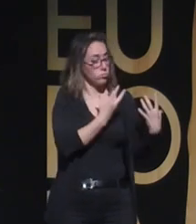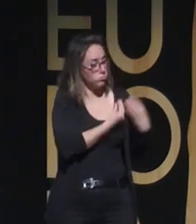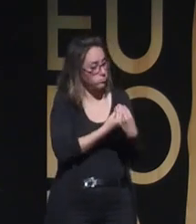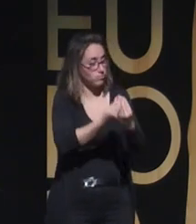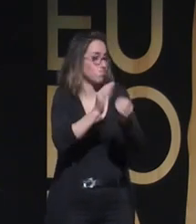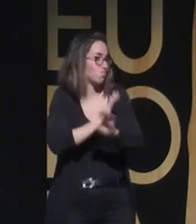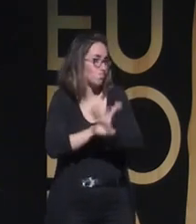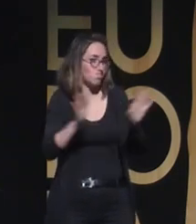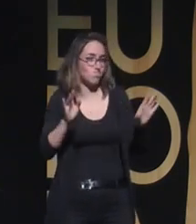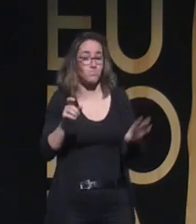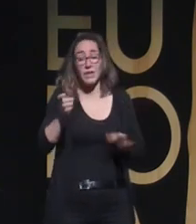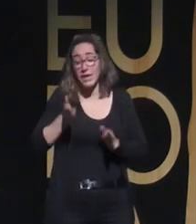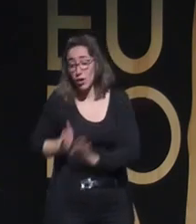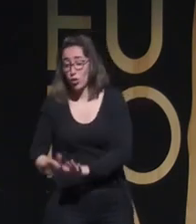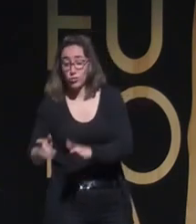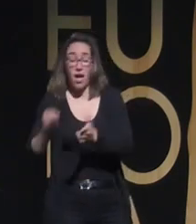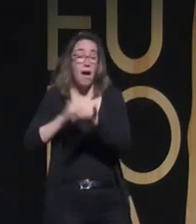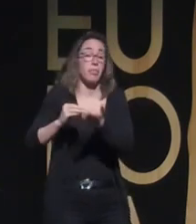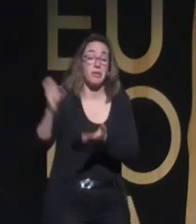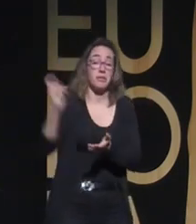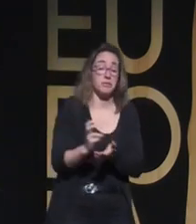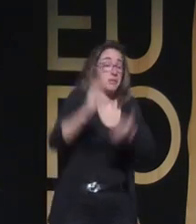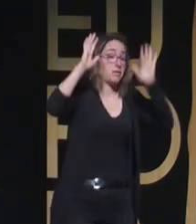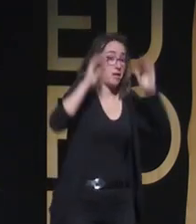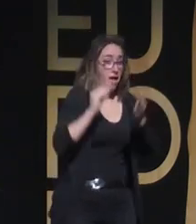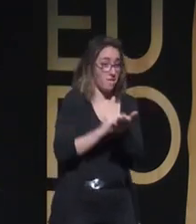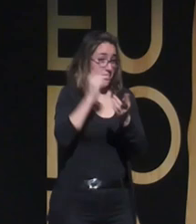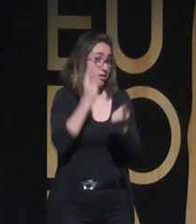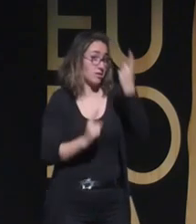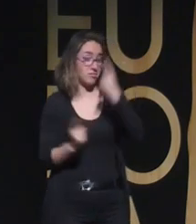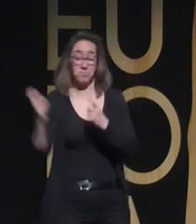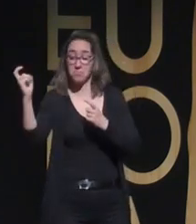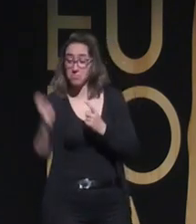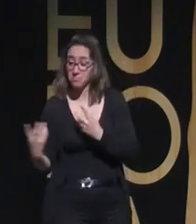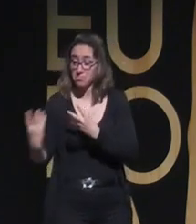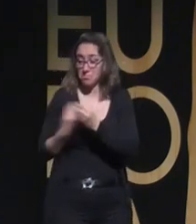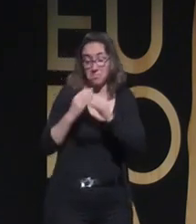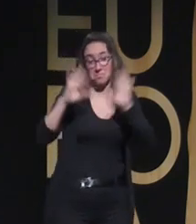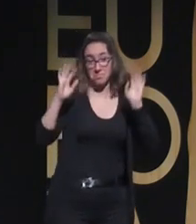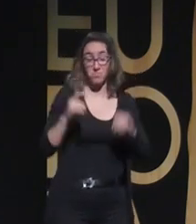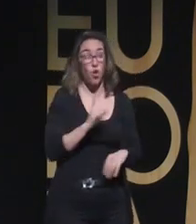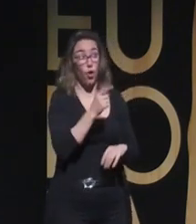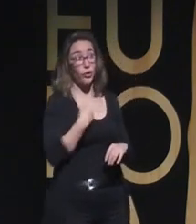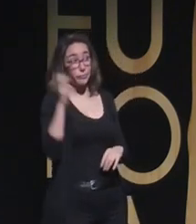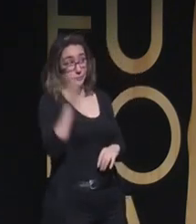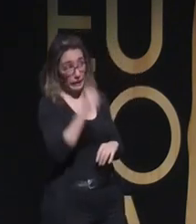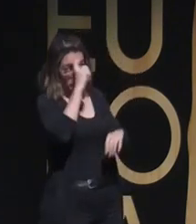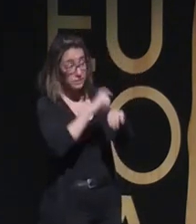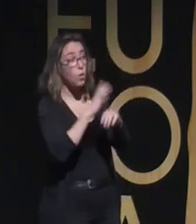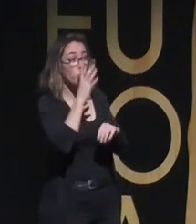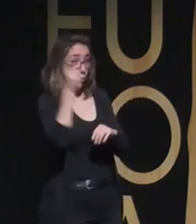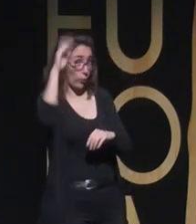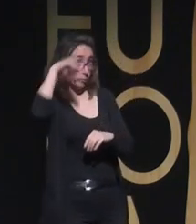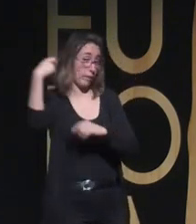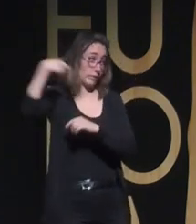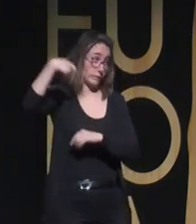visitar. Uh-huh. Yo siempre digo que viene algún adolescente visitante. Bueno, vengo hoy por mis padres, ¿eh? Vengo a hacerte el favor. No, viene como,